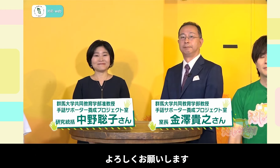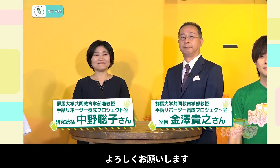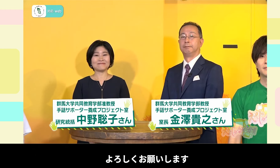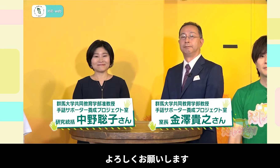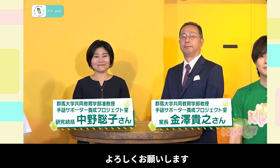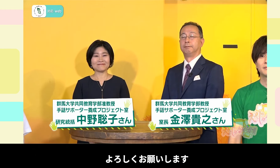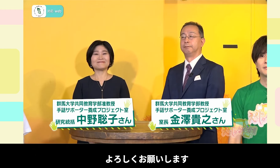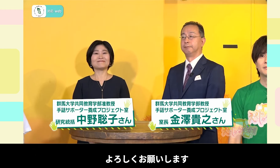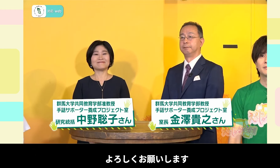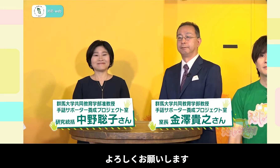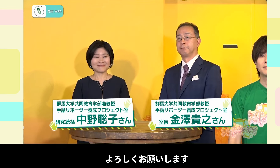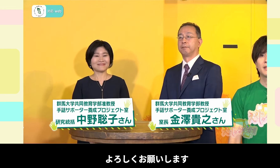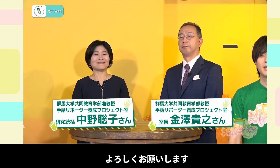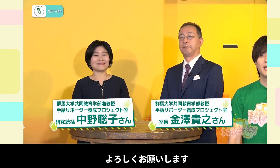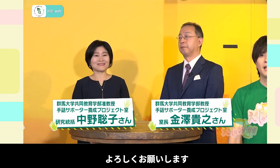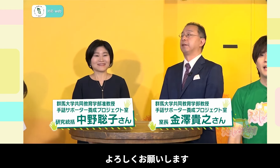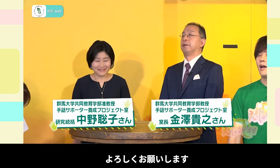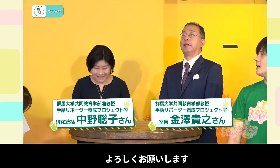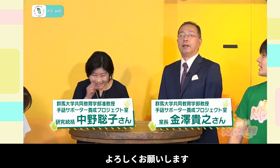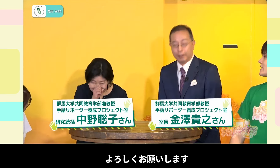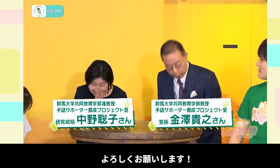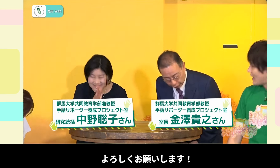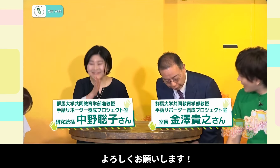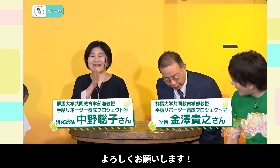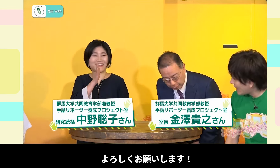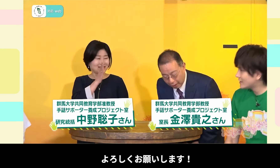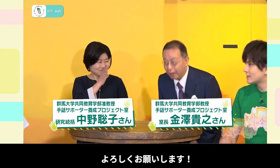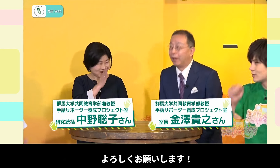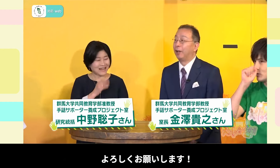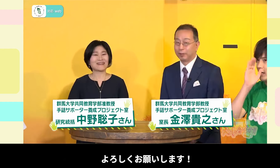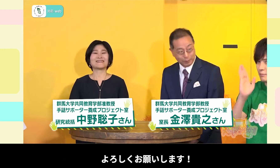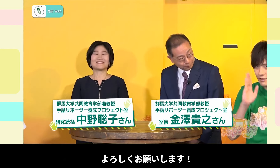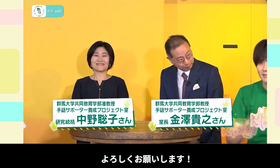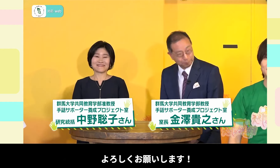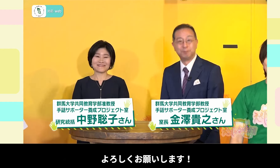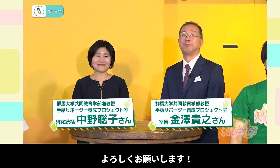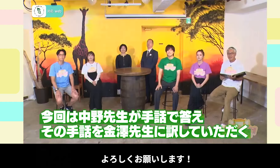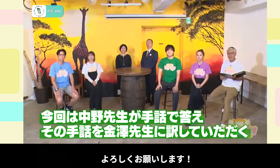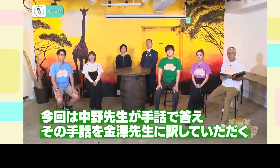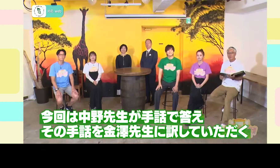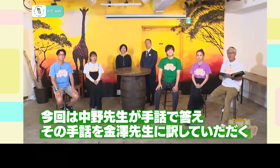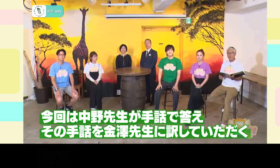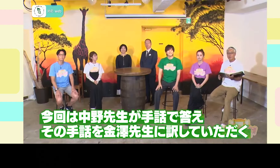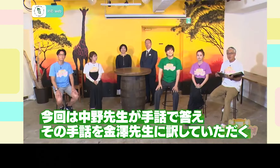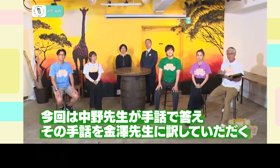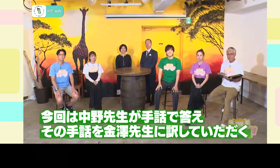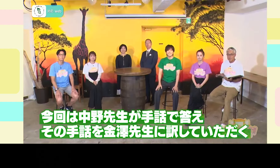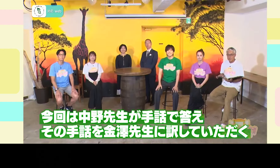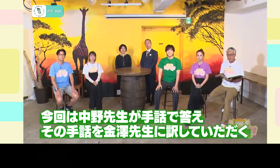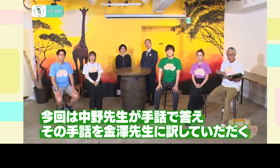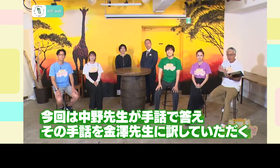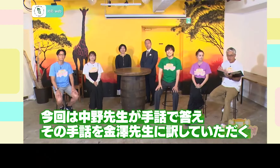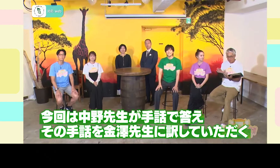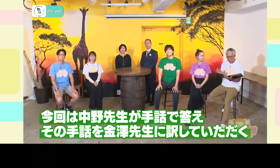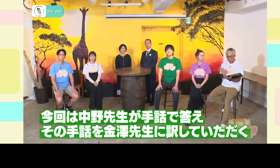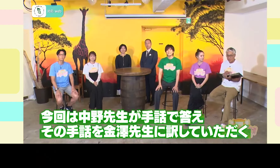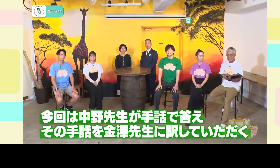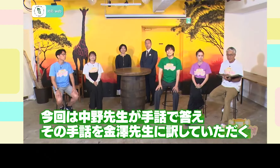くお願いします。 よろしくお願いします。 よろしくお願いします。 お願いします。 今回は中野先生に手話でお答えいただ